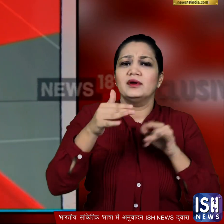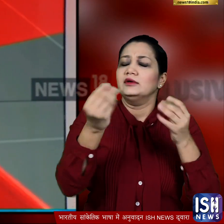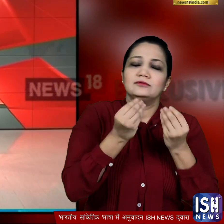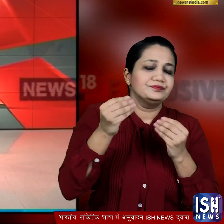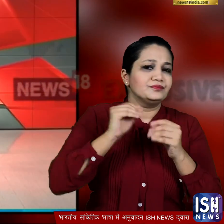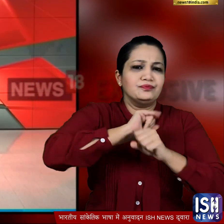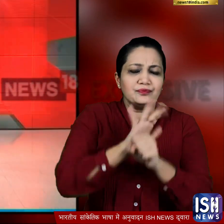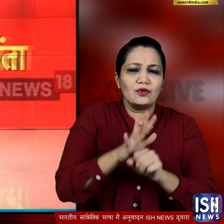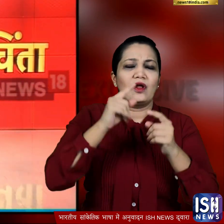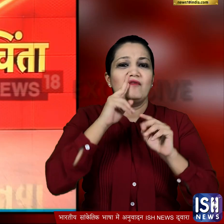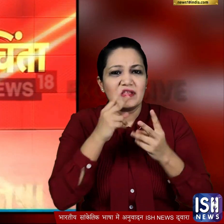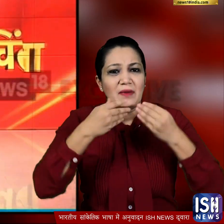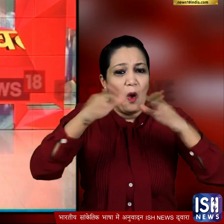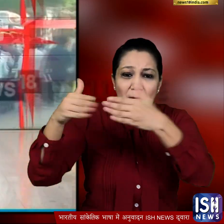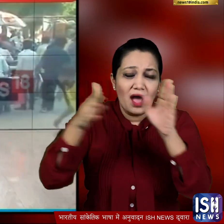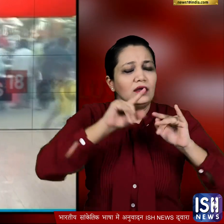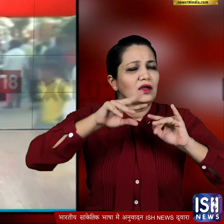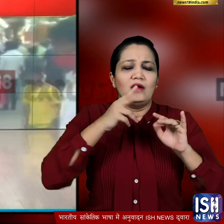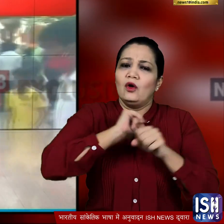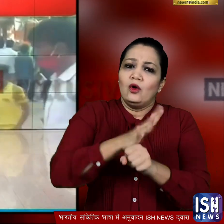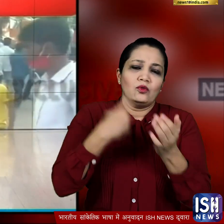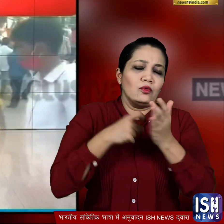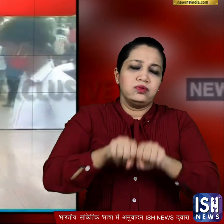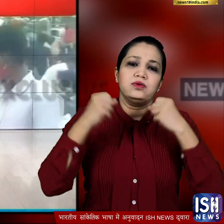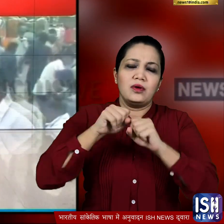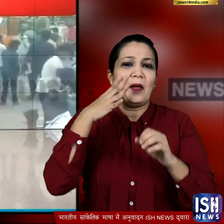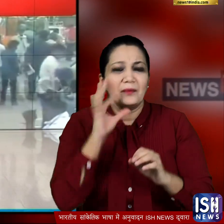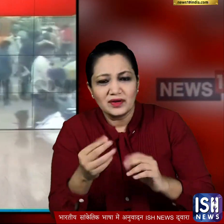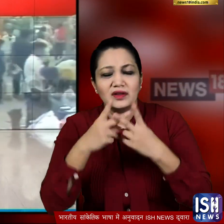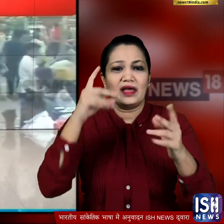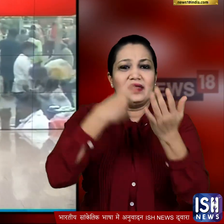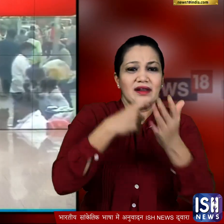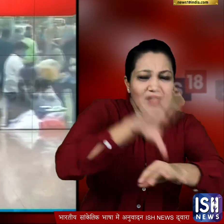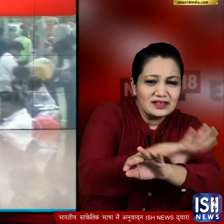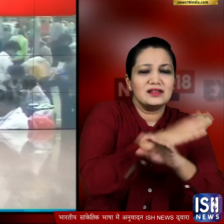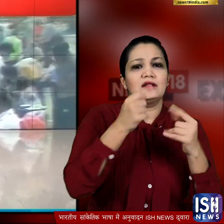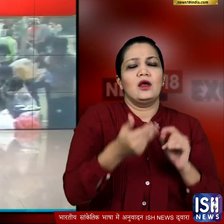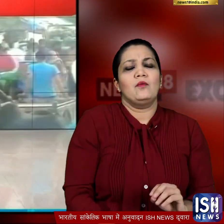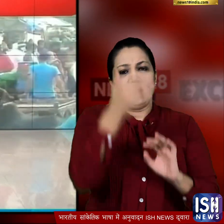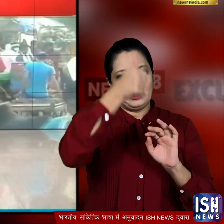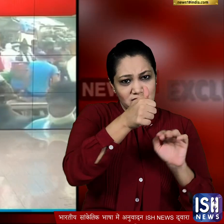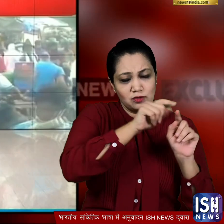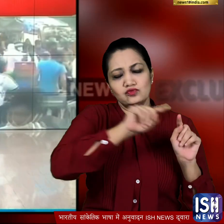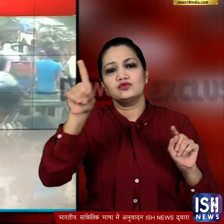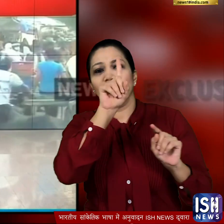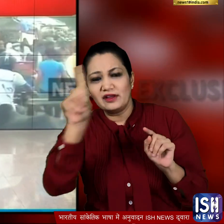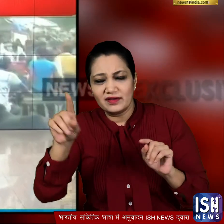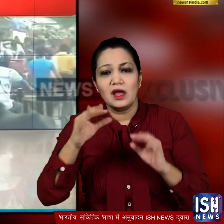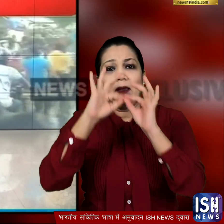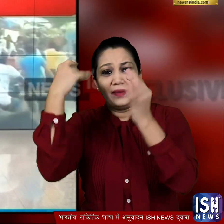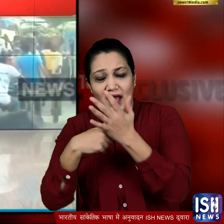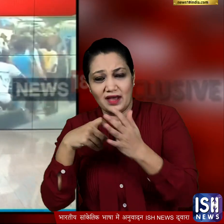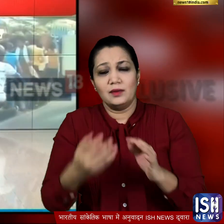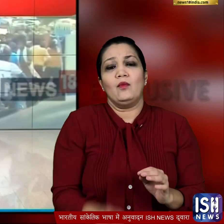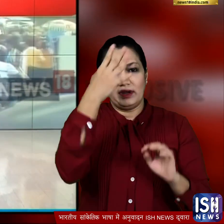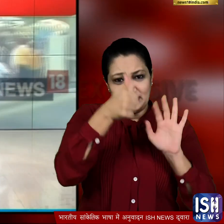उमड़ी भीड़ ने कोरोना नियमों की खुलेआम धज्जियां उड़ा दी। जरूरी सामान बेचने वाली दुकानों को राजस्थान में सुबह 6 बजे से 11 बजे तक, जबकि